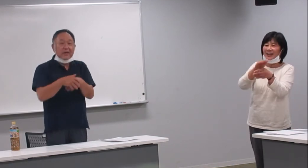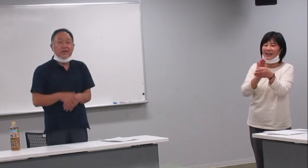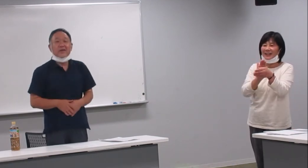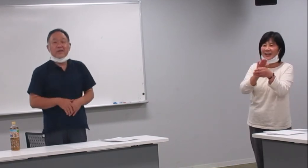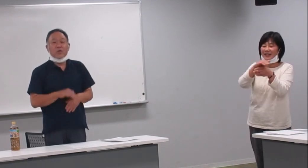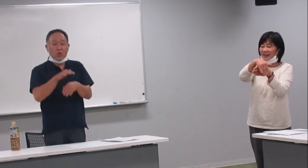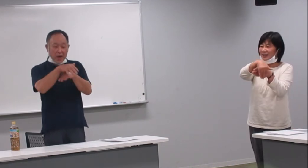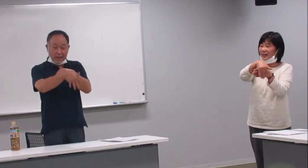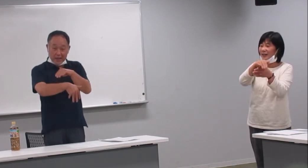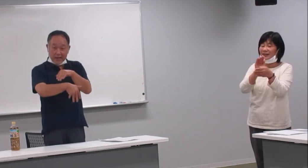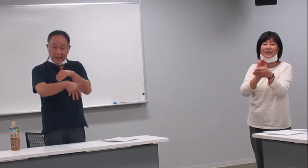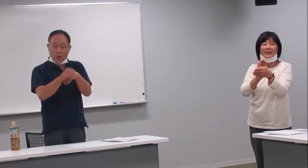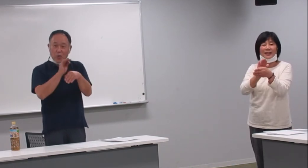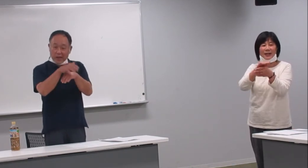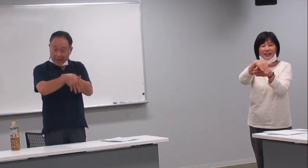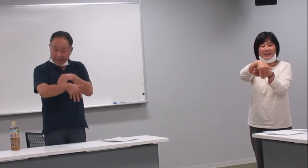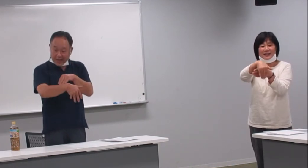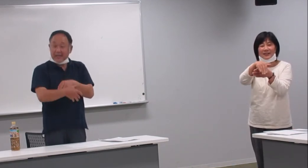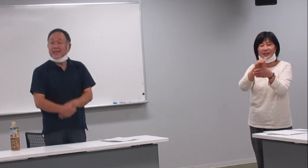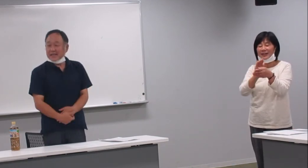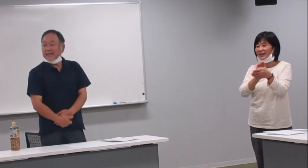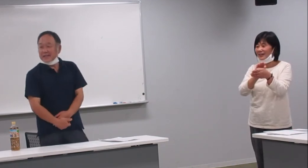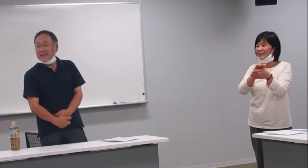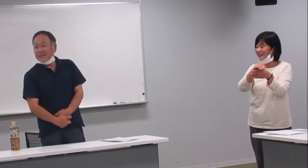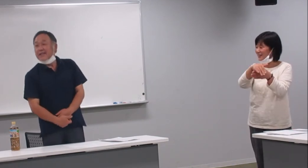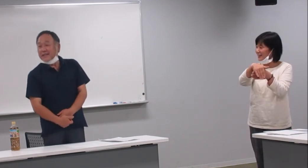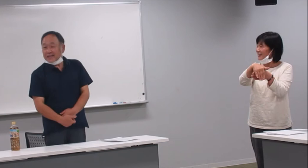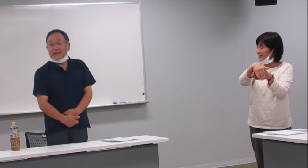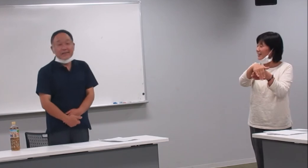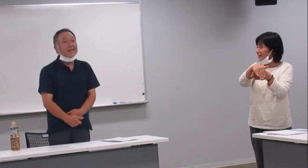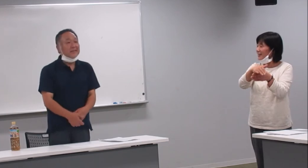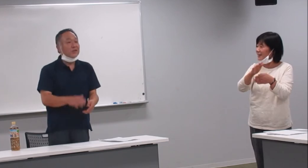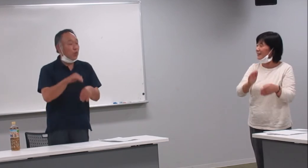滝。滝。原地の滝。